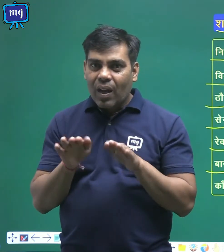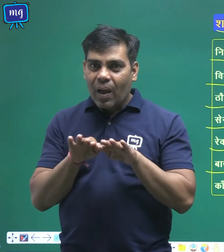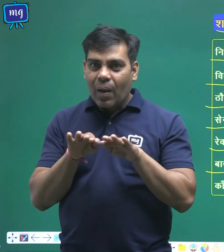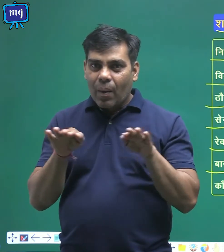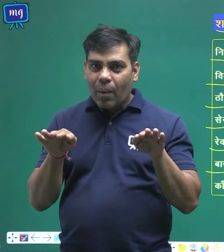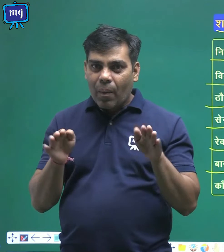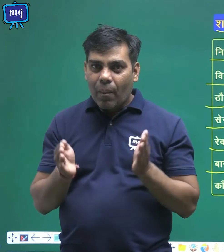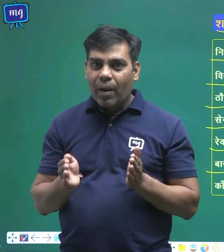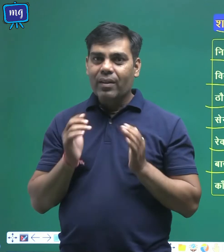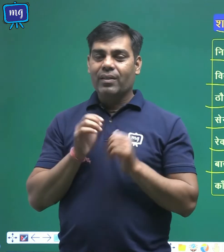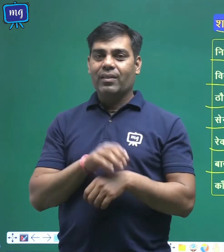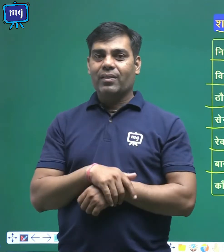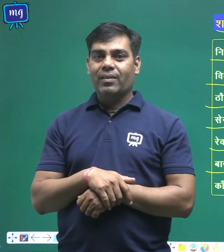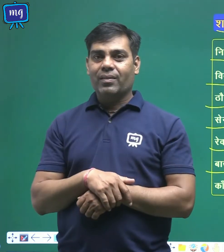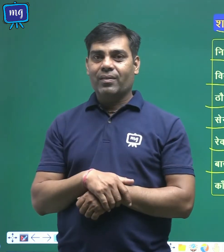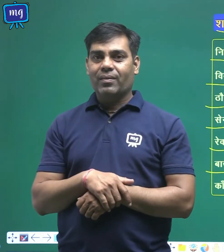पाट।